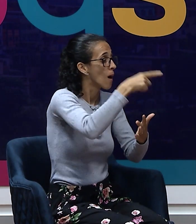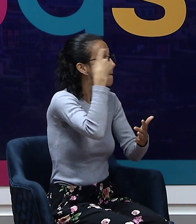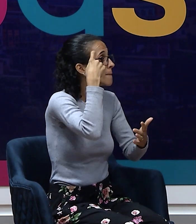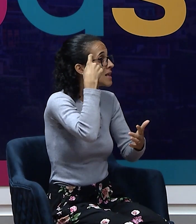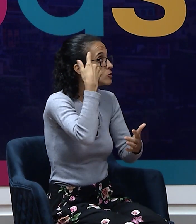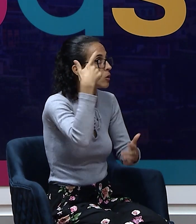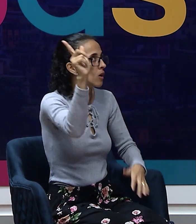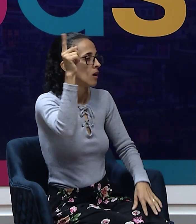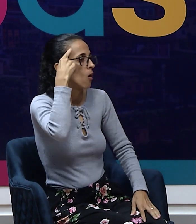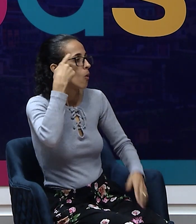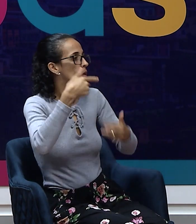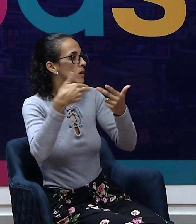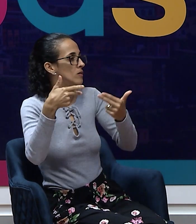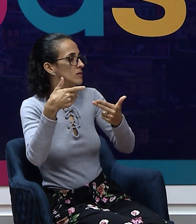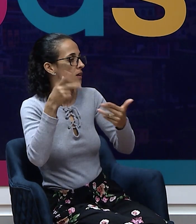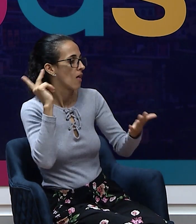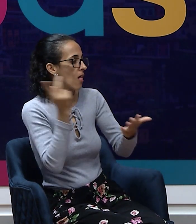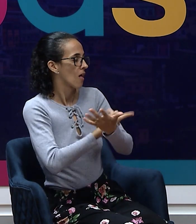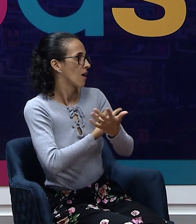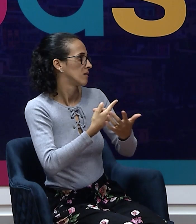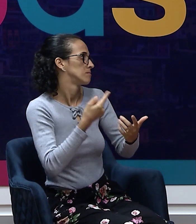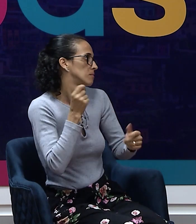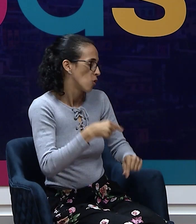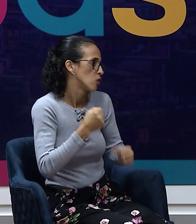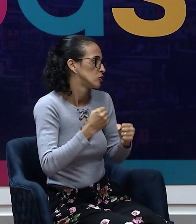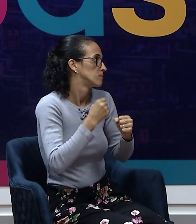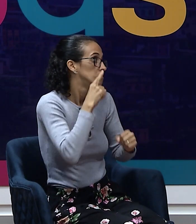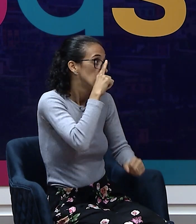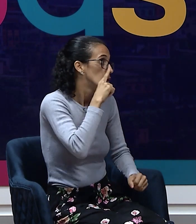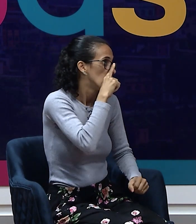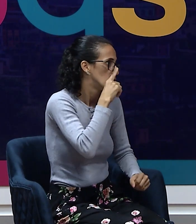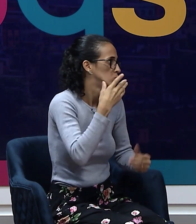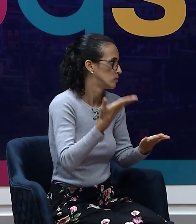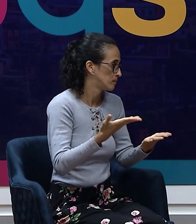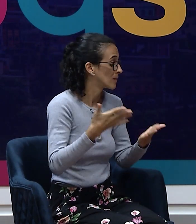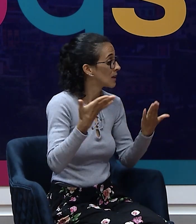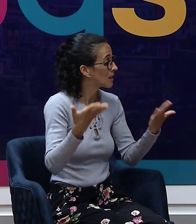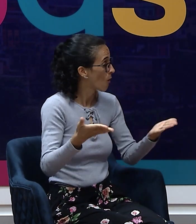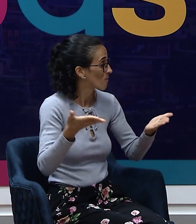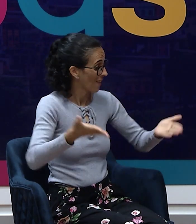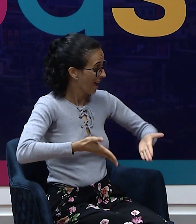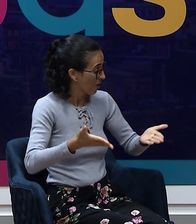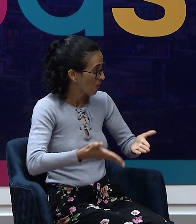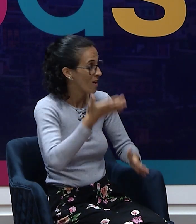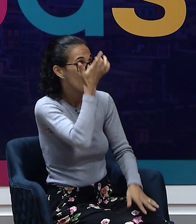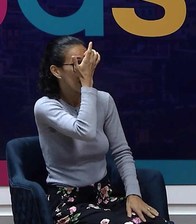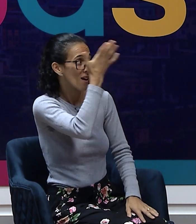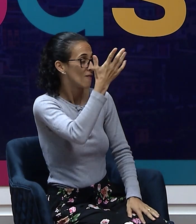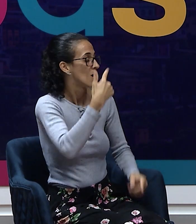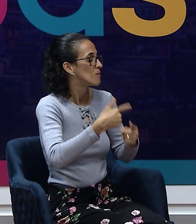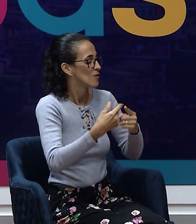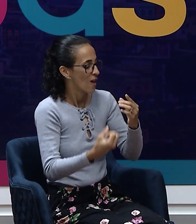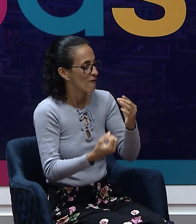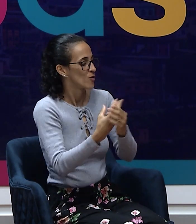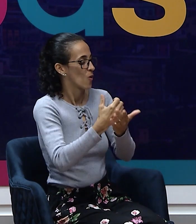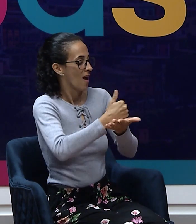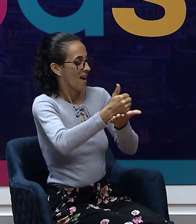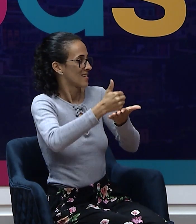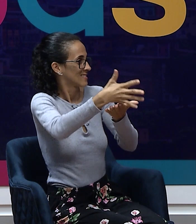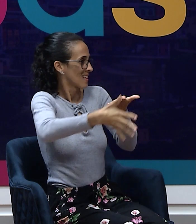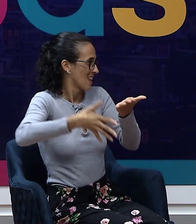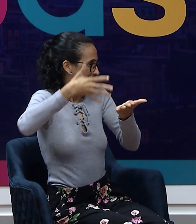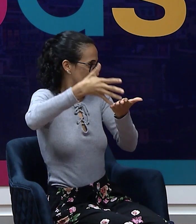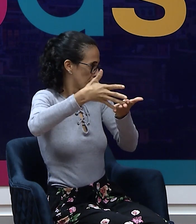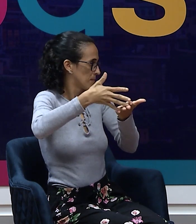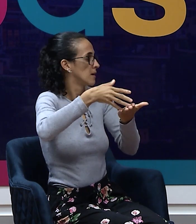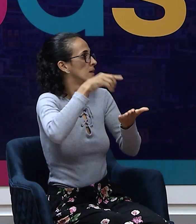explicar, a barreira. Às vezes eu tô com uma dor de cabeça, às vezes aconteceu alguma coisa. Então são fatos importantes na vida. Então é